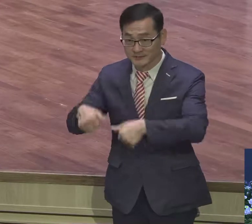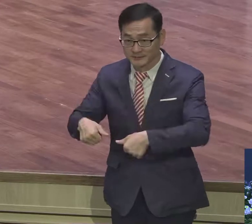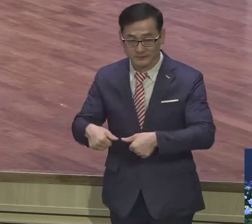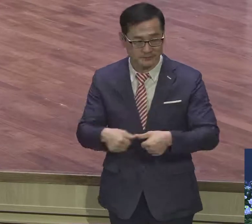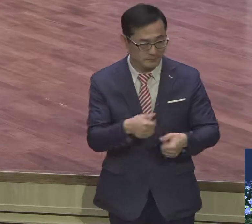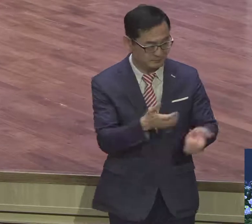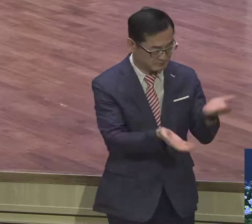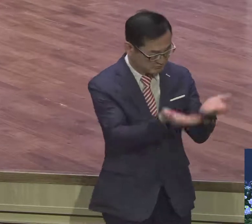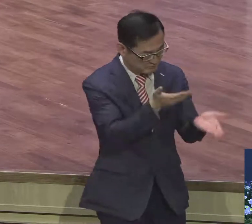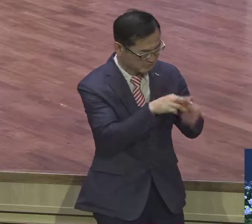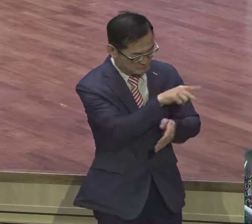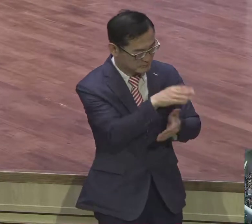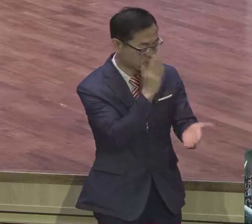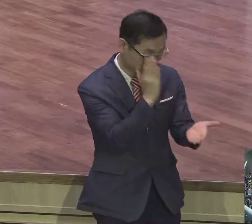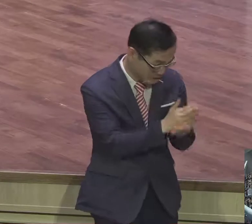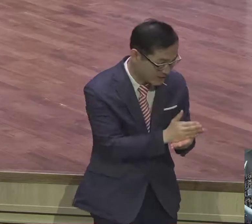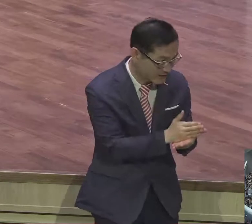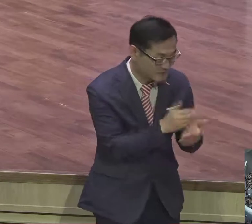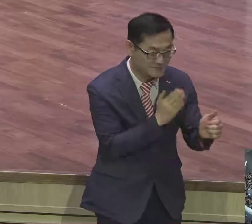비판하지 맙시다.